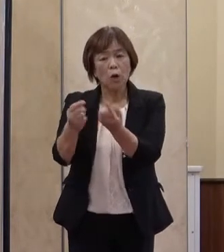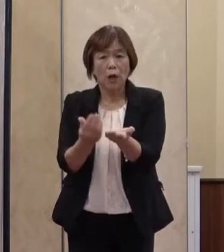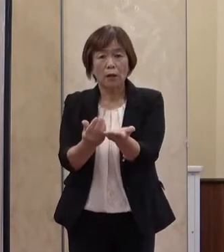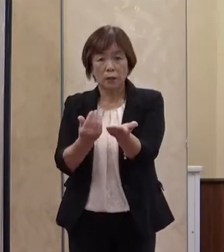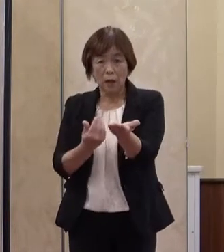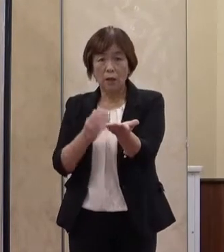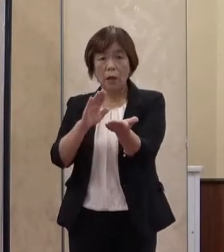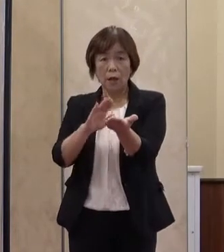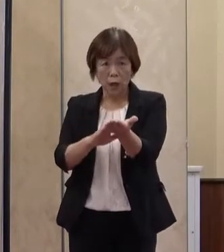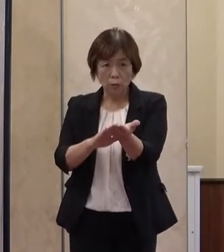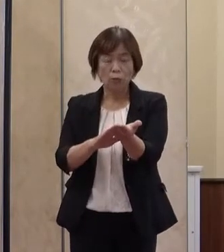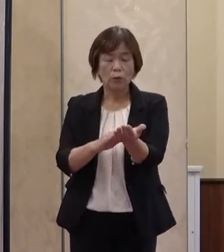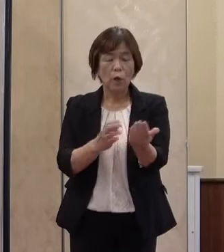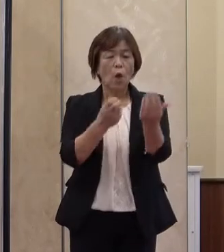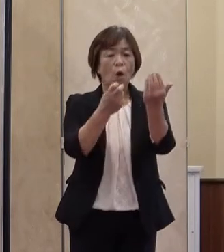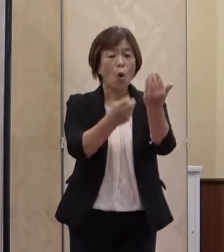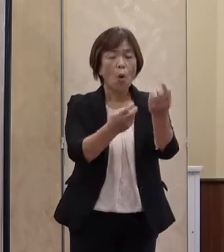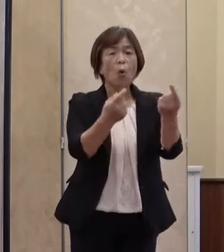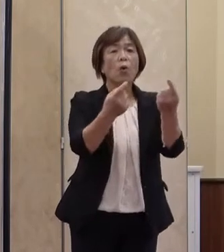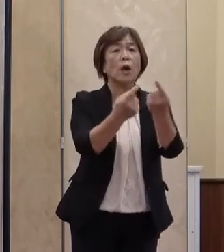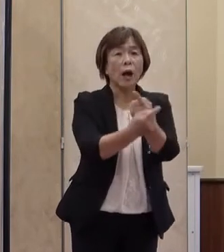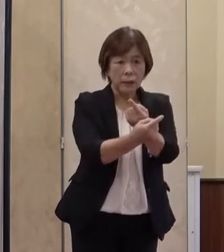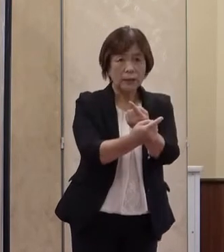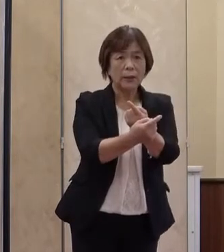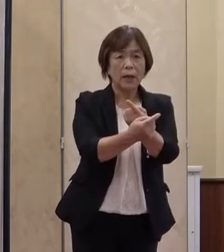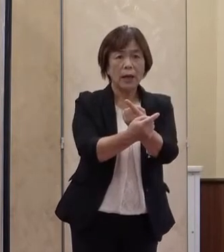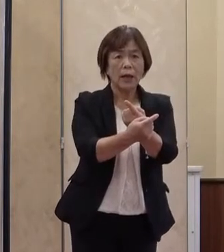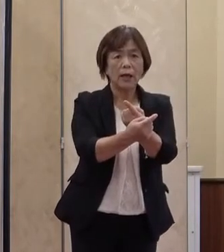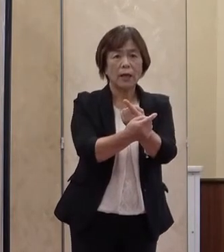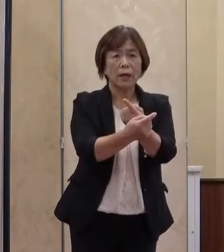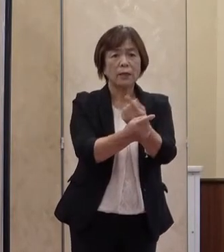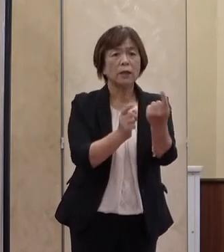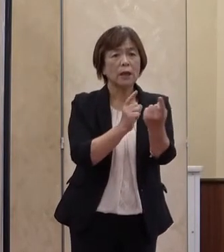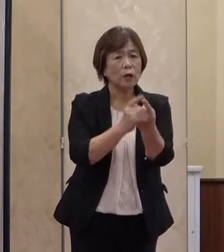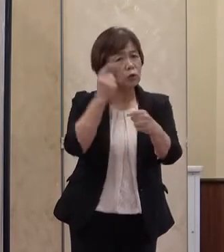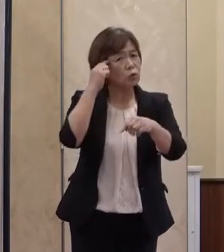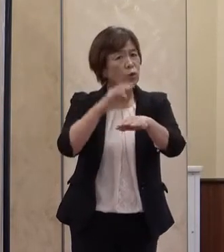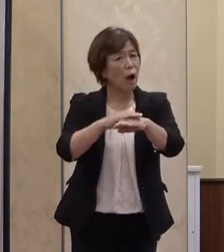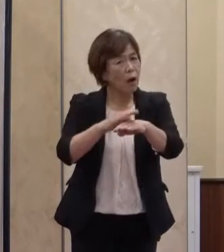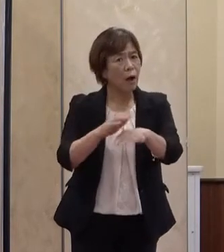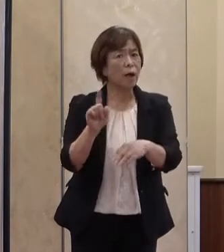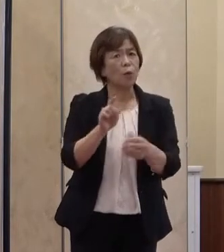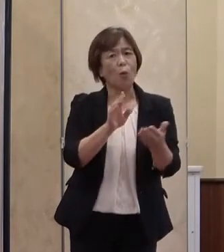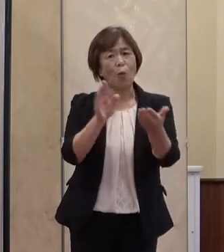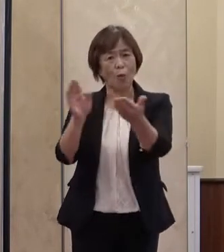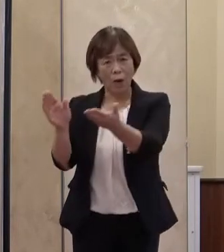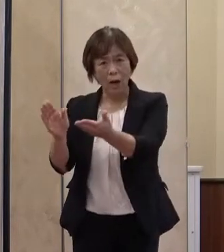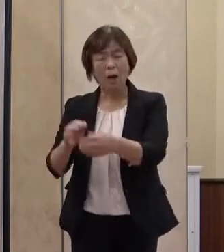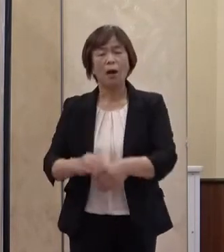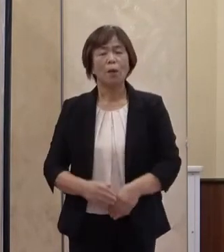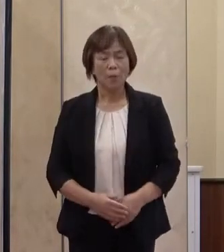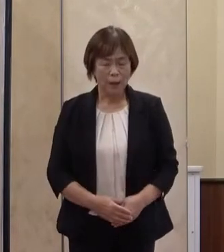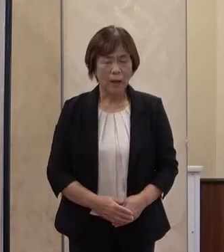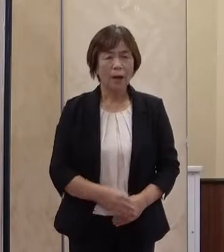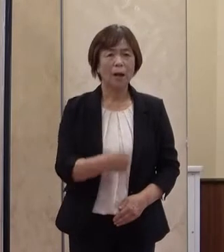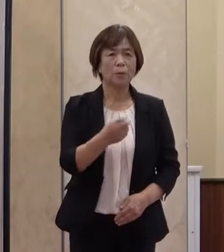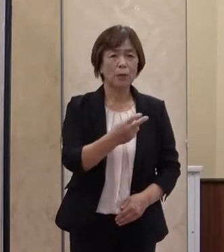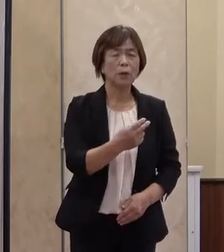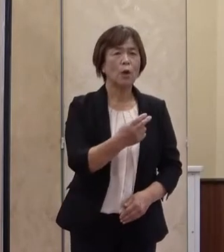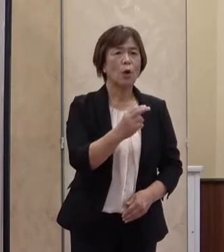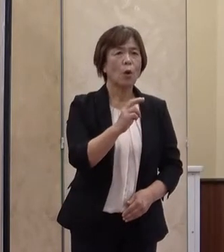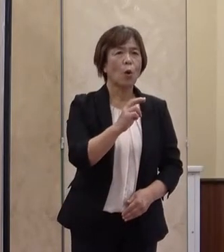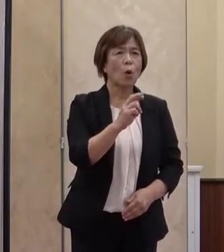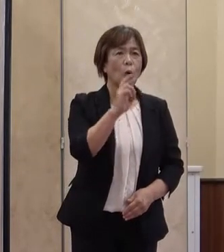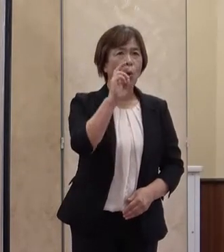ですが、その法改正をどういう法改正をお考えなのか、その単に、都に変える